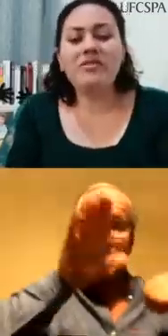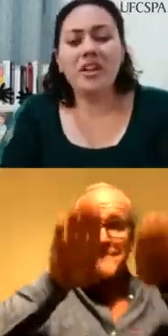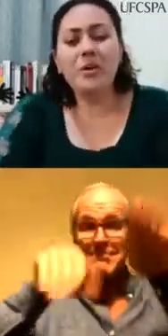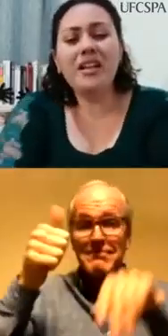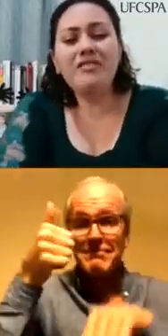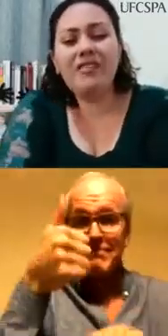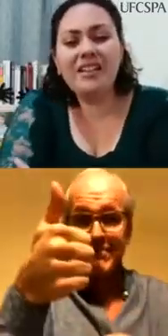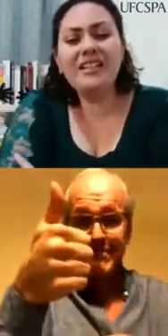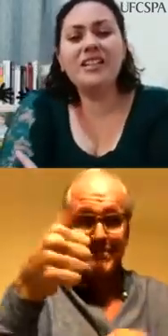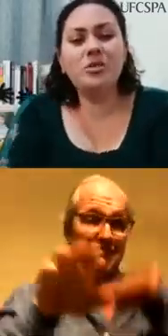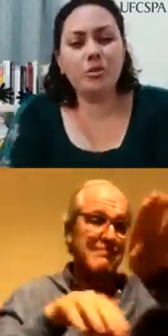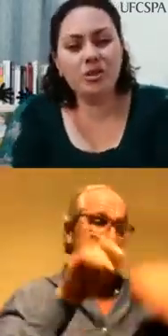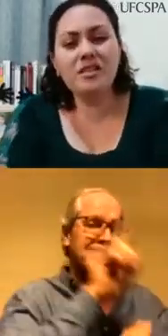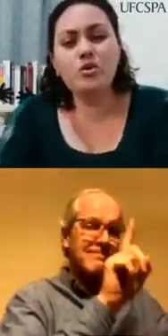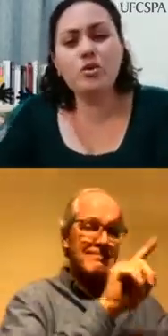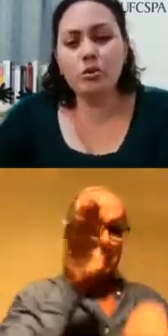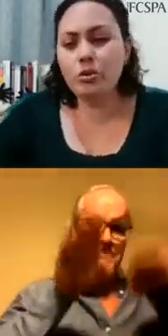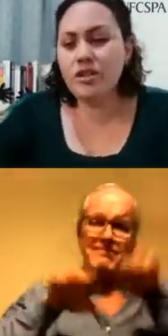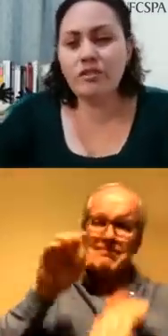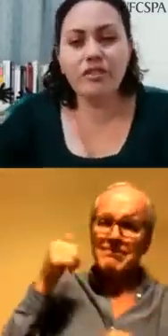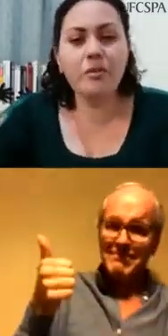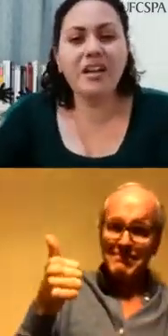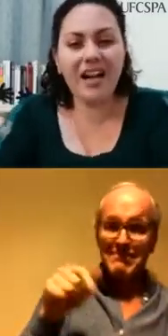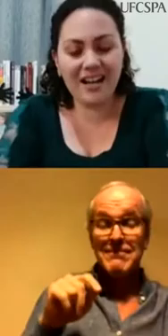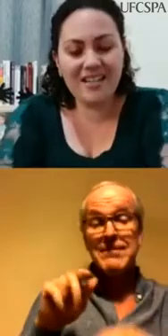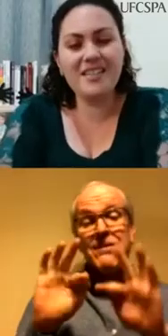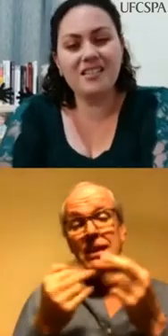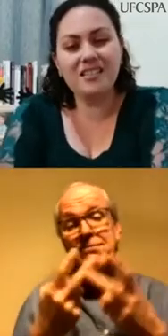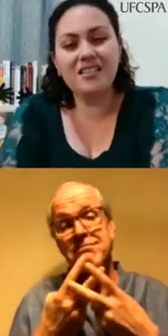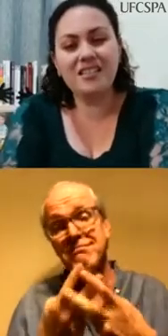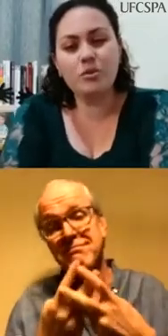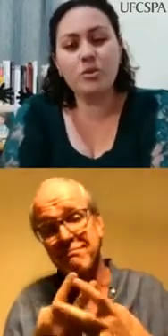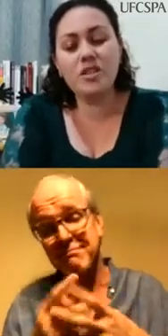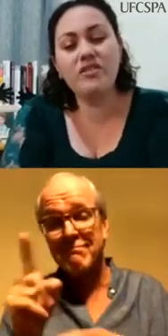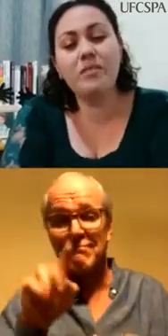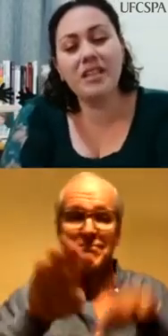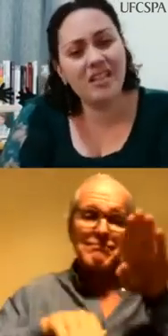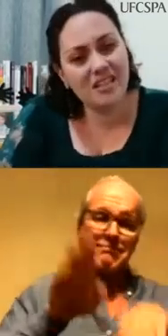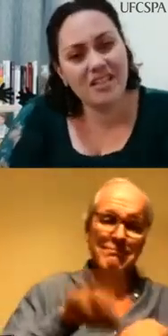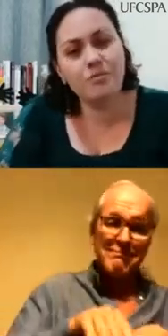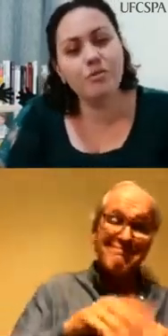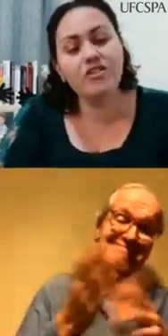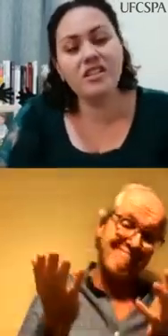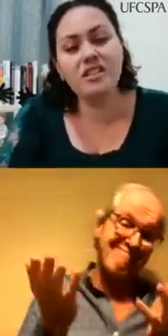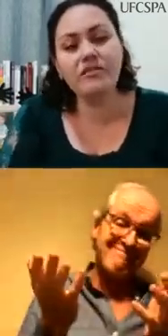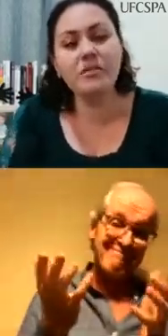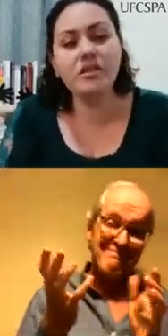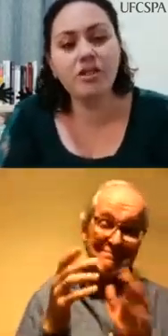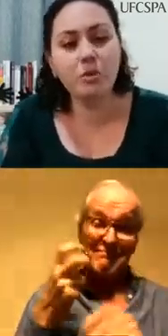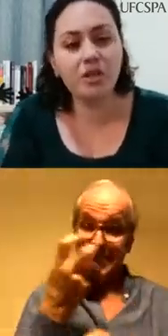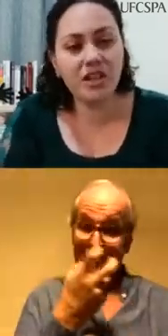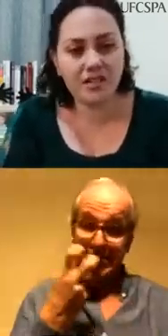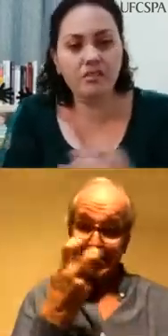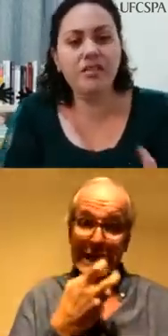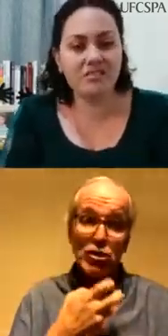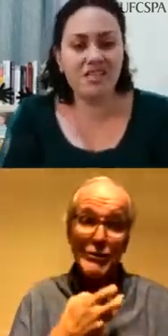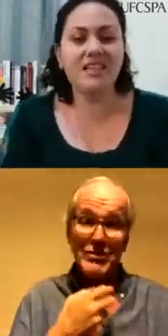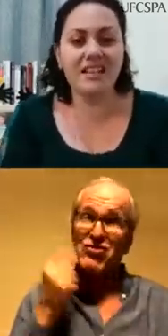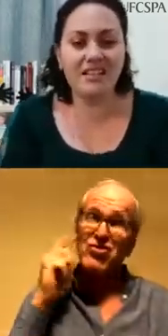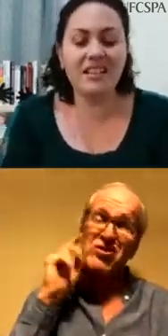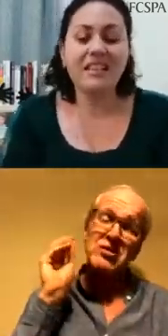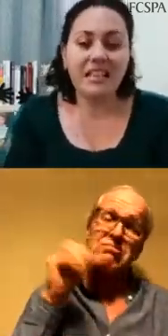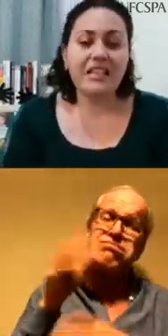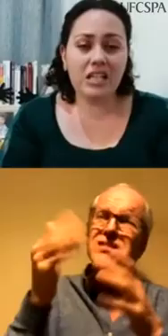Eu comentei com ele a fala que ele trouxe dos surdos que ficam em casa com suas famílias, né? E por vezes a família não tem comunicação em língua